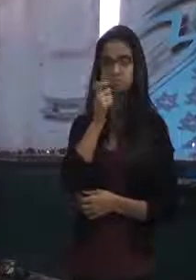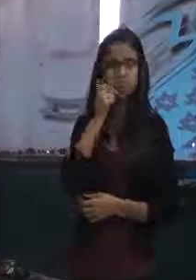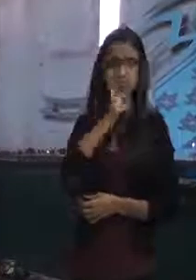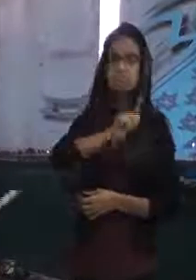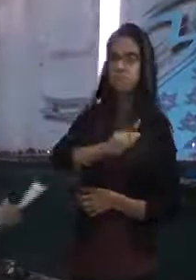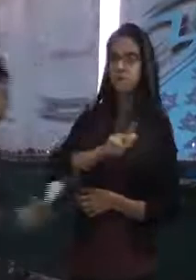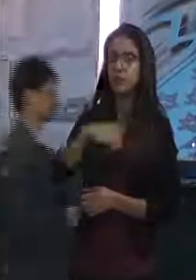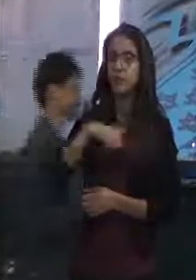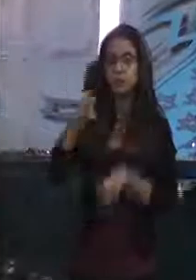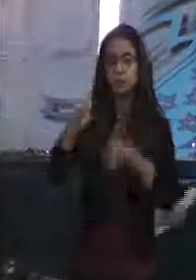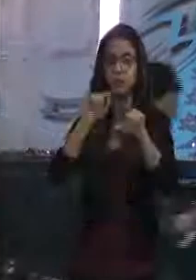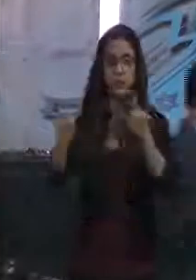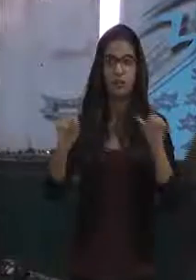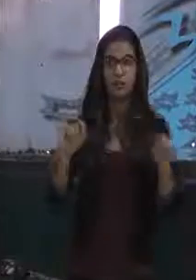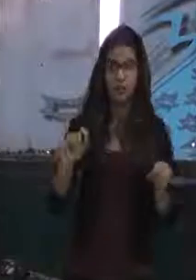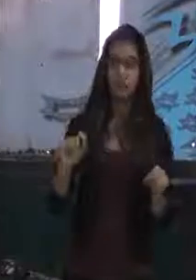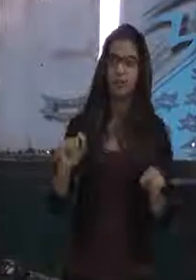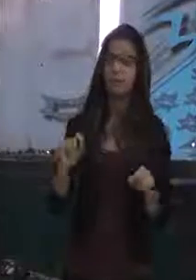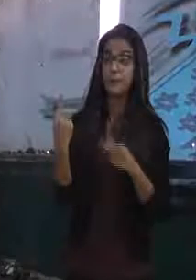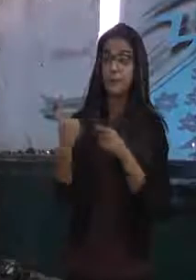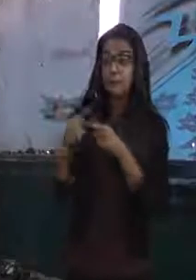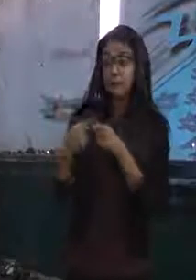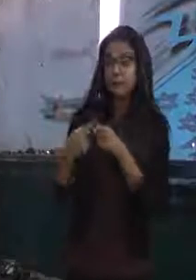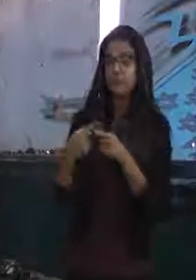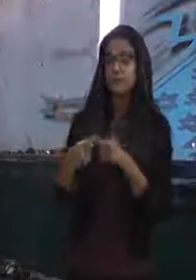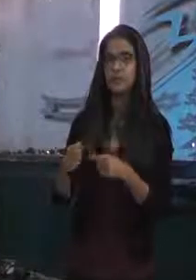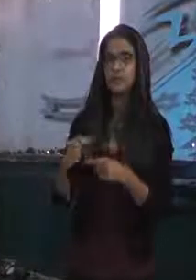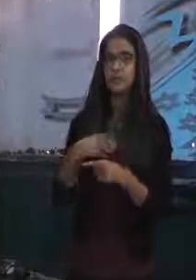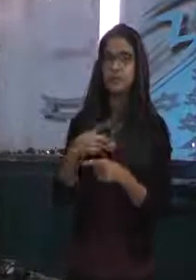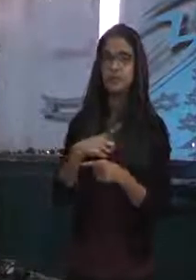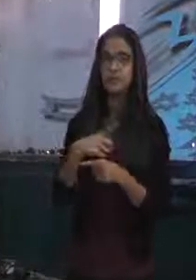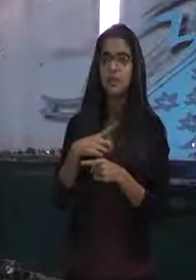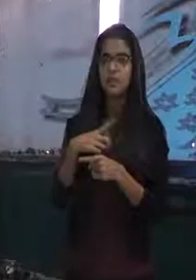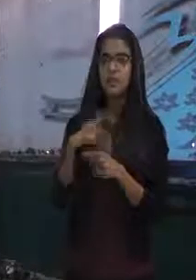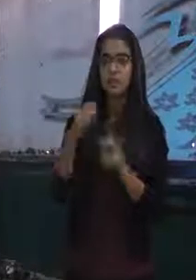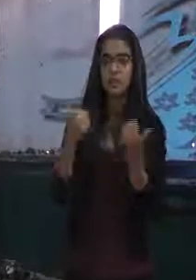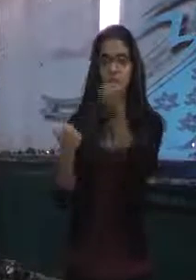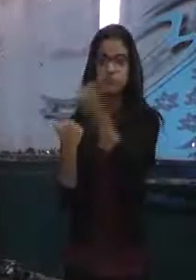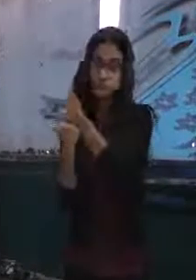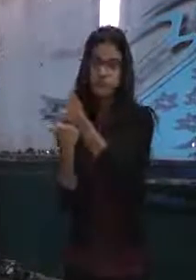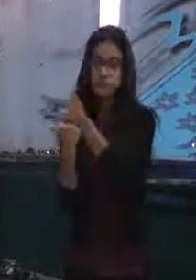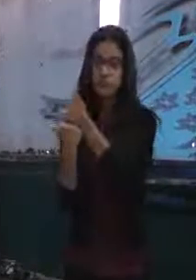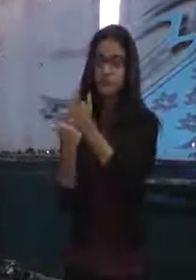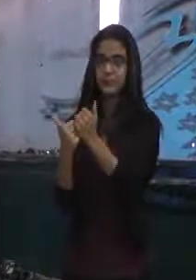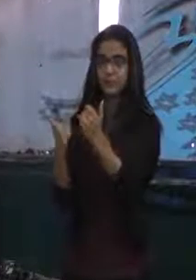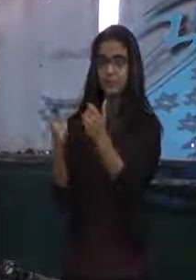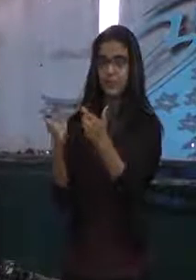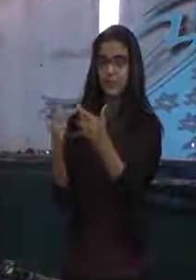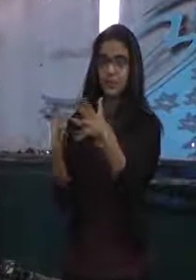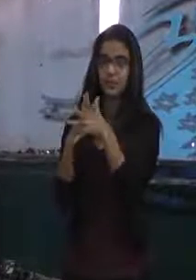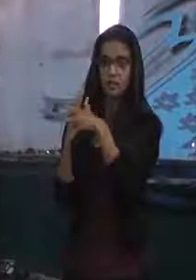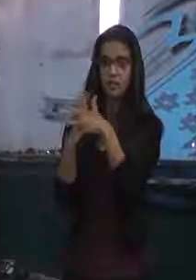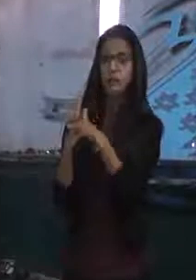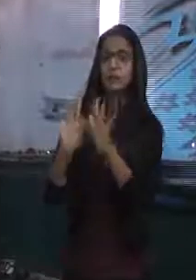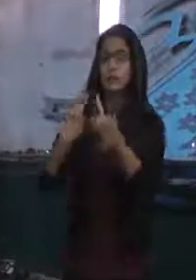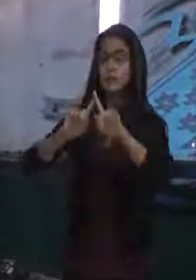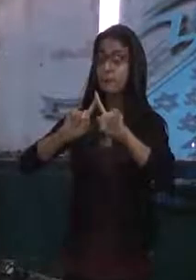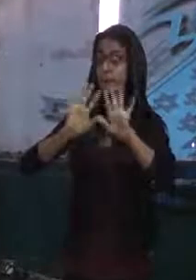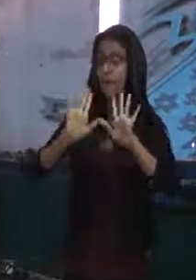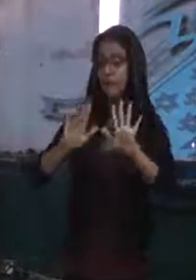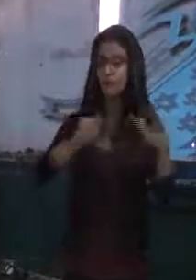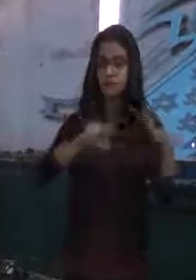as indicações devido ao processo de transição do gabinete. Mas logo a partir da